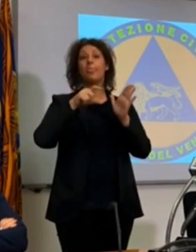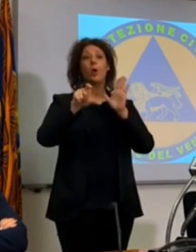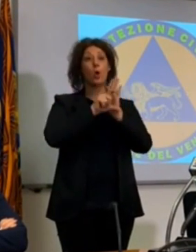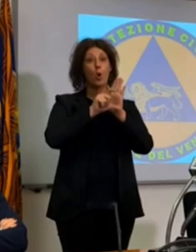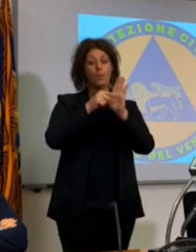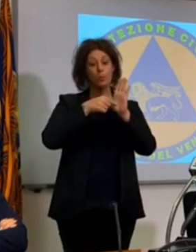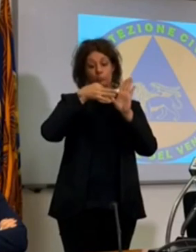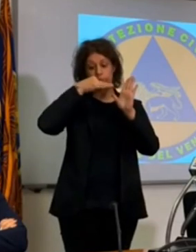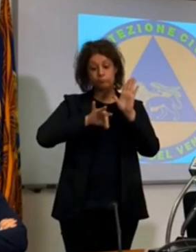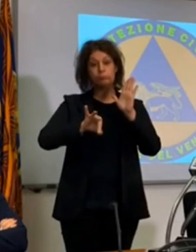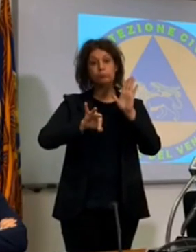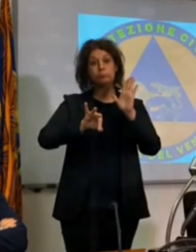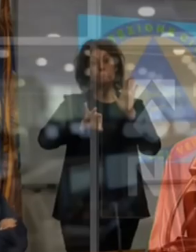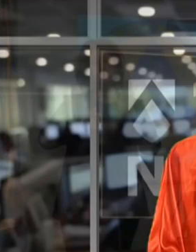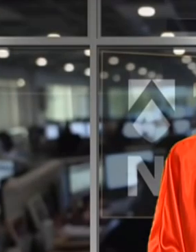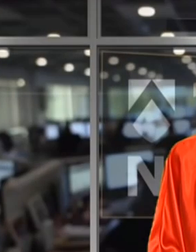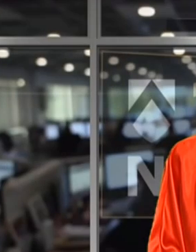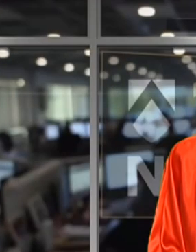piano consegnato ai commercianti.